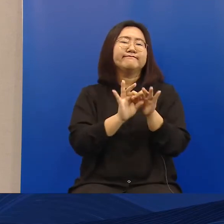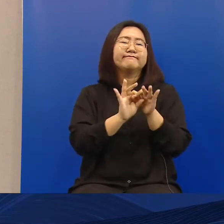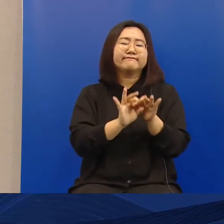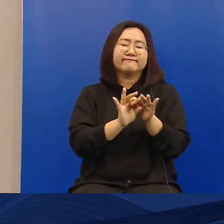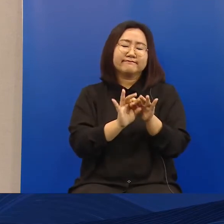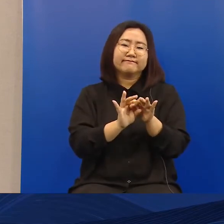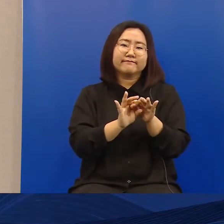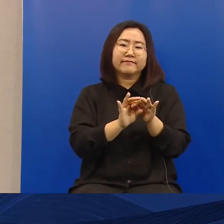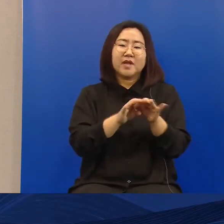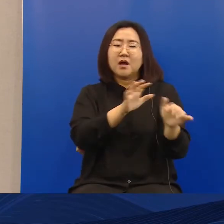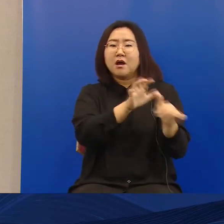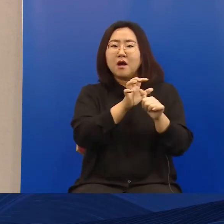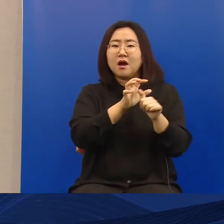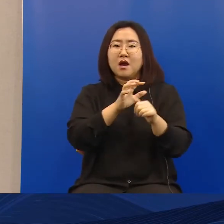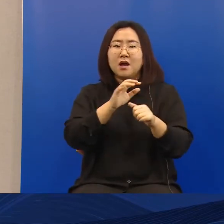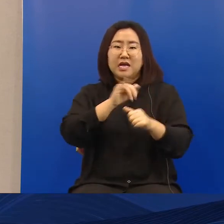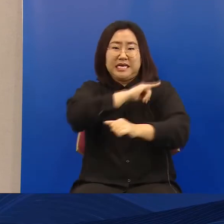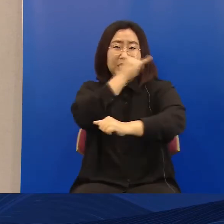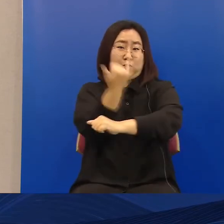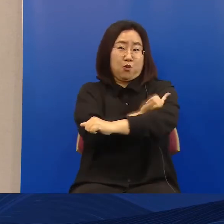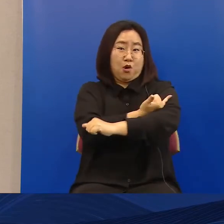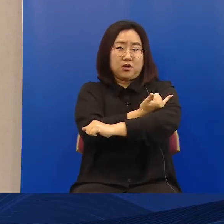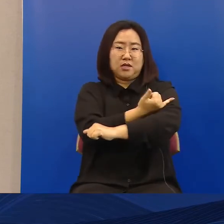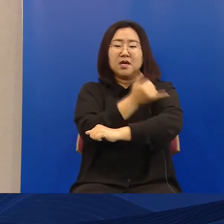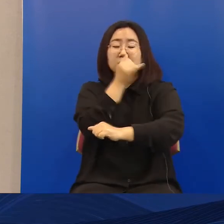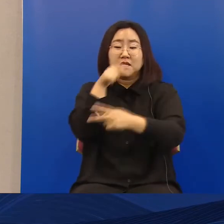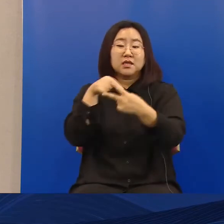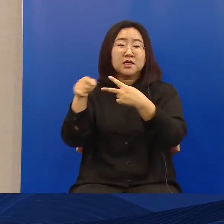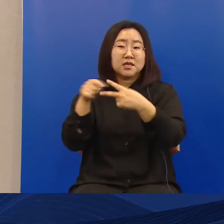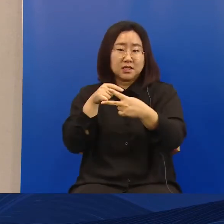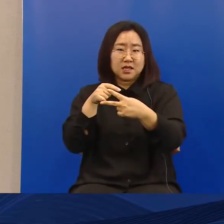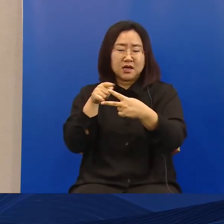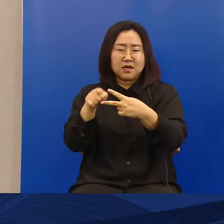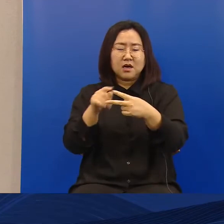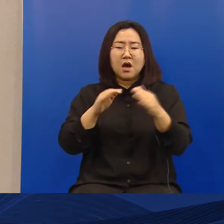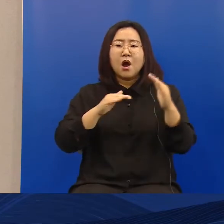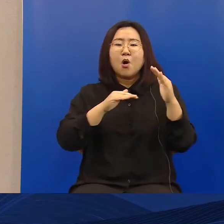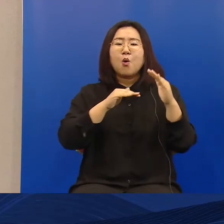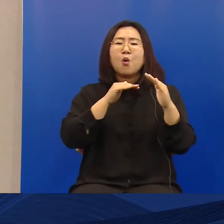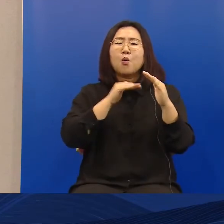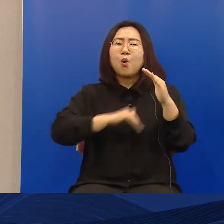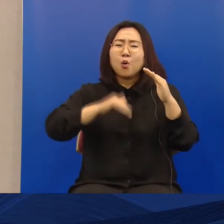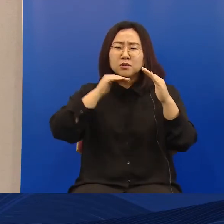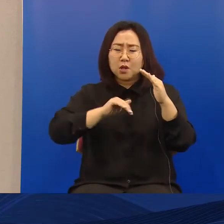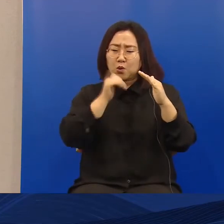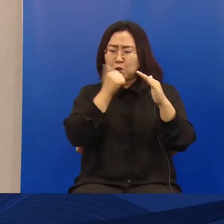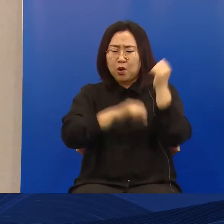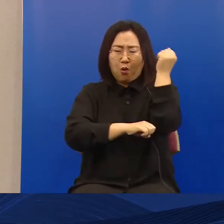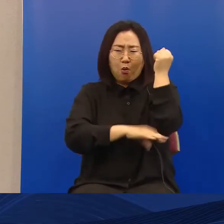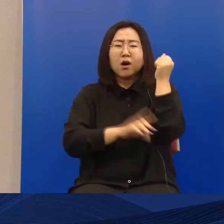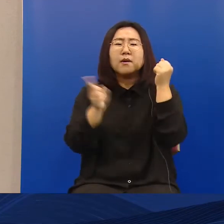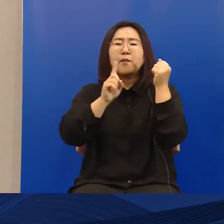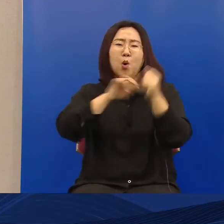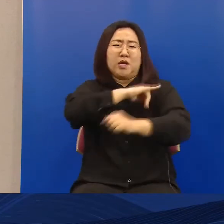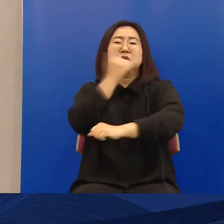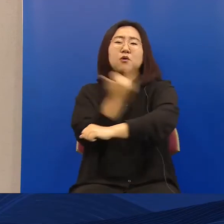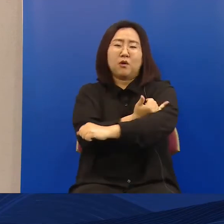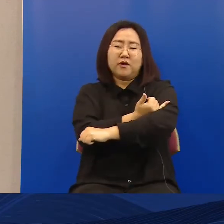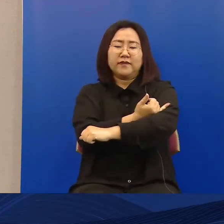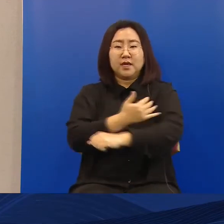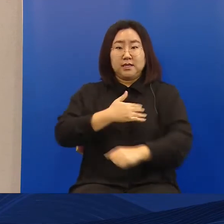통해서 인권이 있다는 걸 이해하게 되는 거죠. 공적 통역의 근간이 되는 인권이 있다는 겁니다. 캐나다 수어